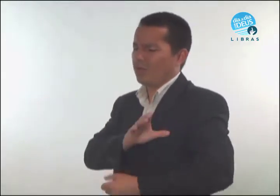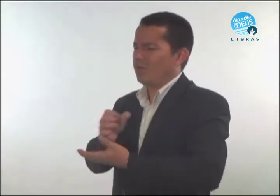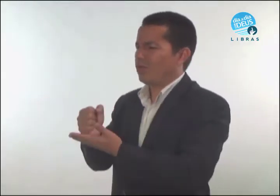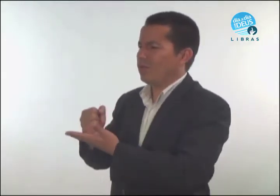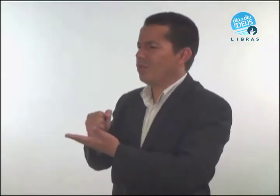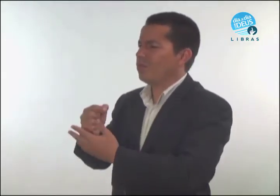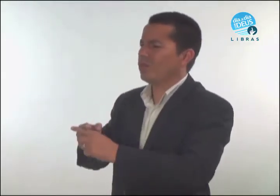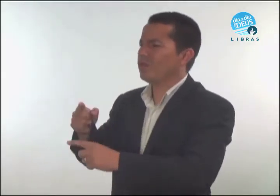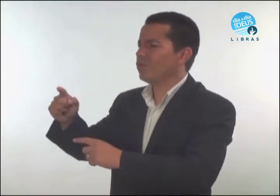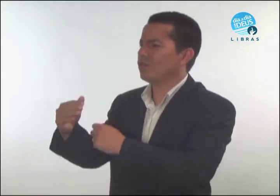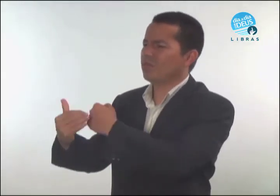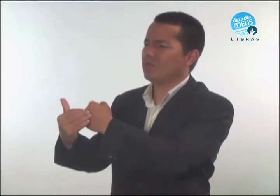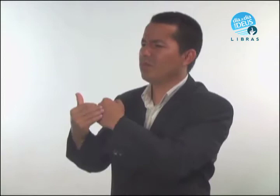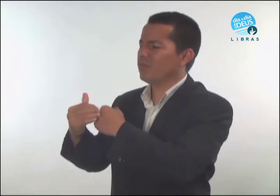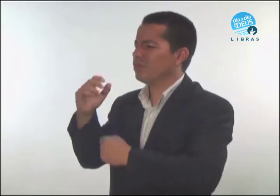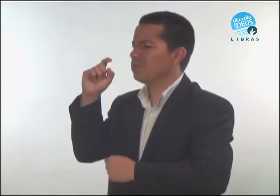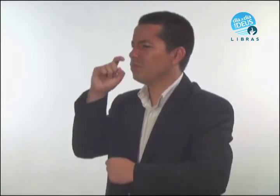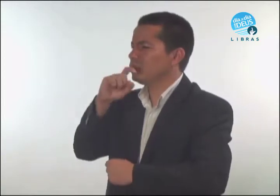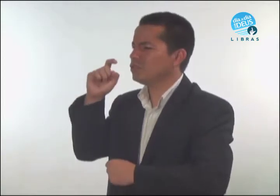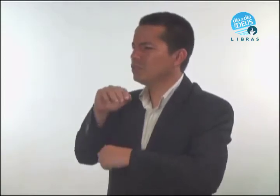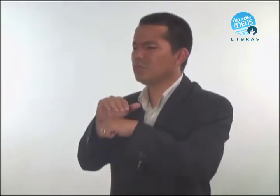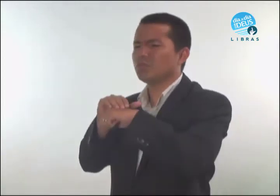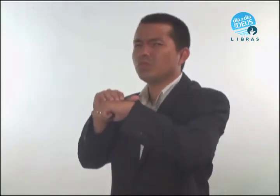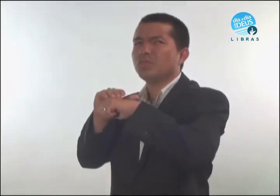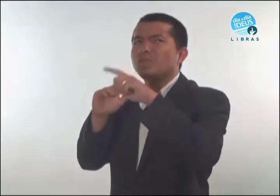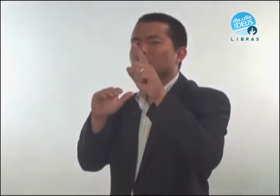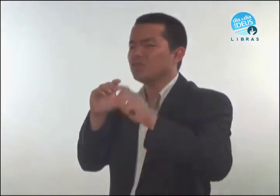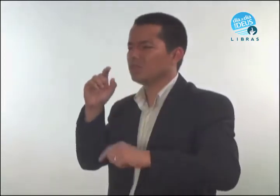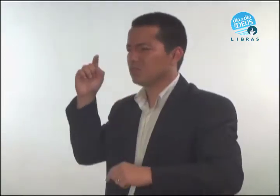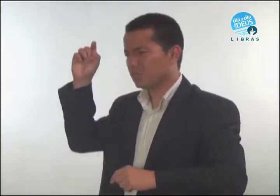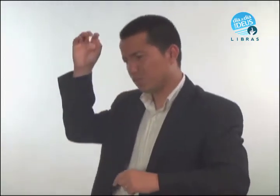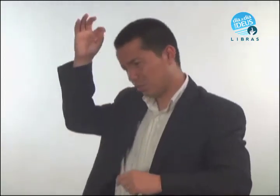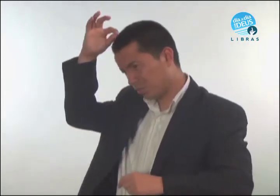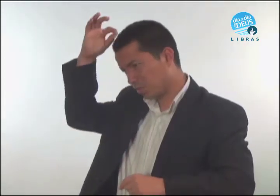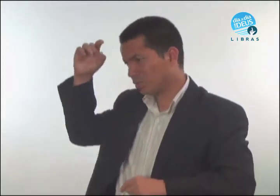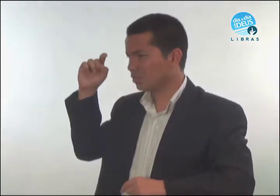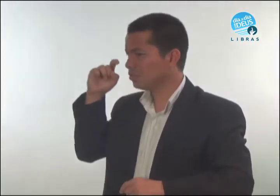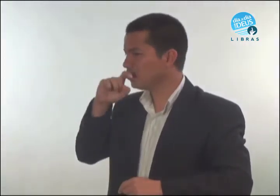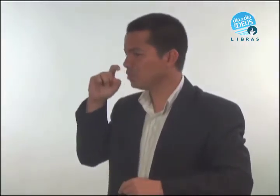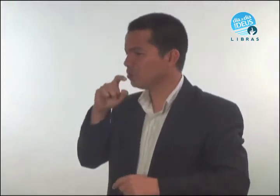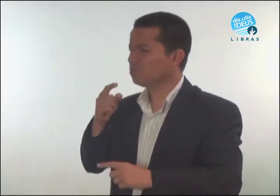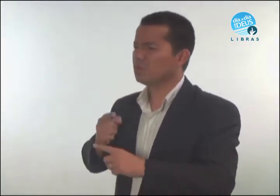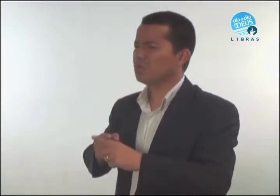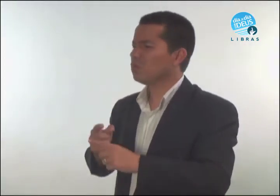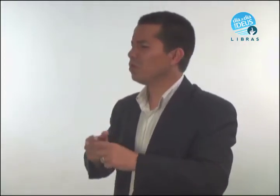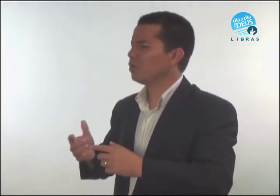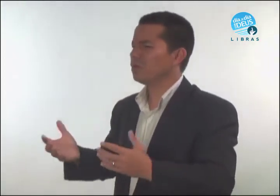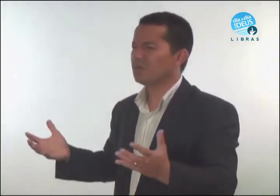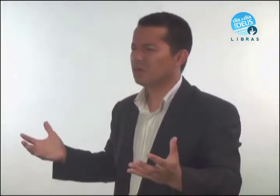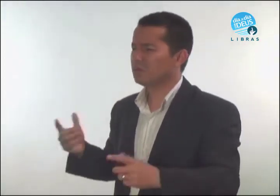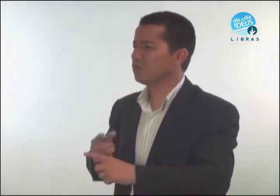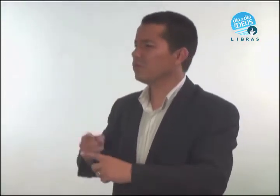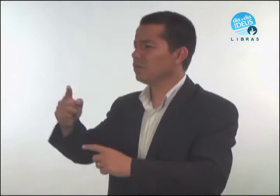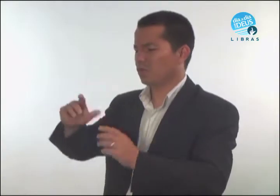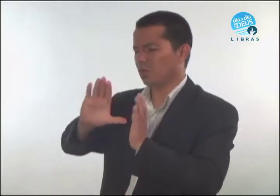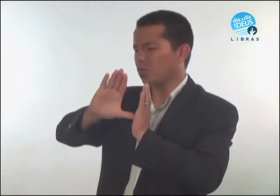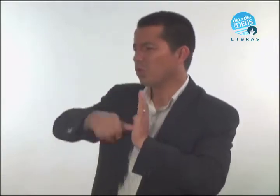coração? Por que mentiu para o Espírito Santo? Por que você ficou com uma parte